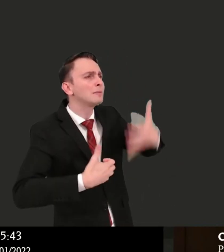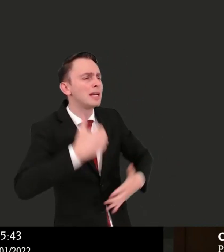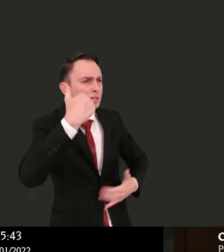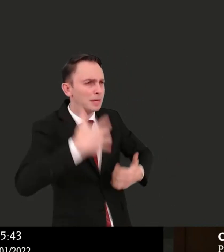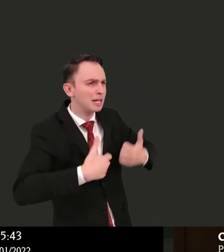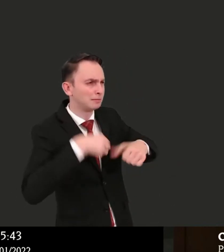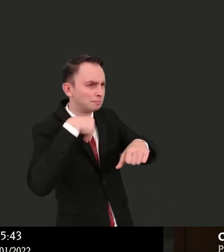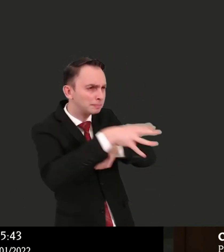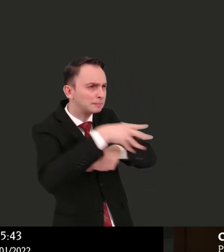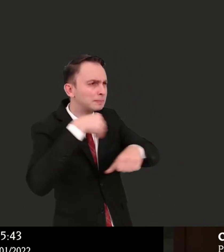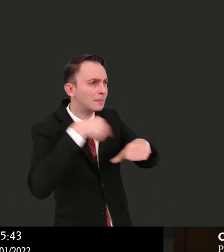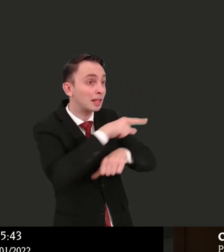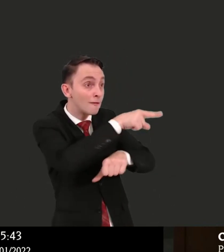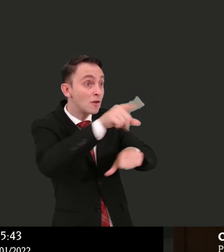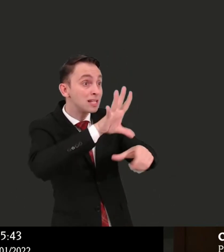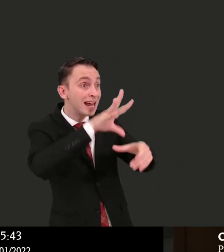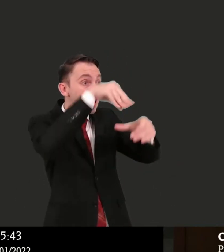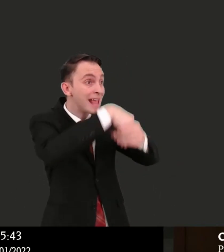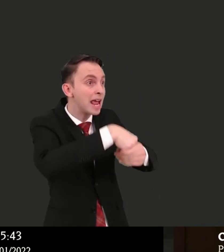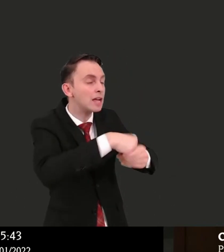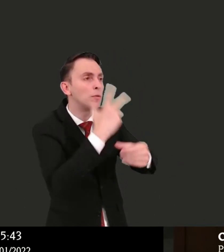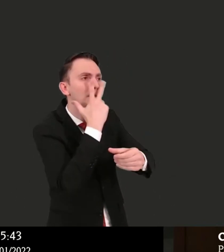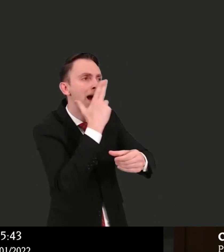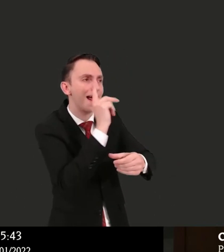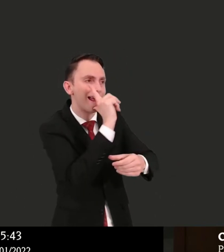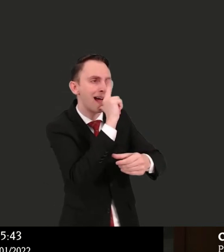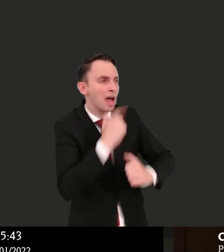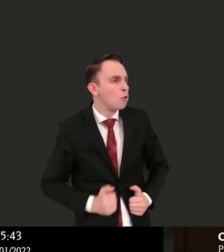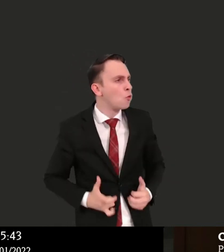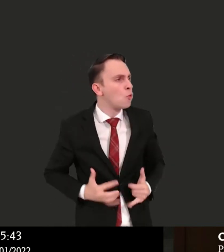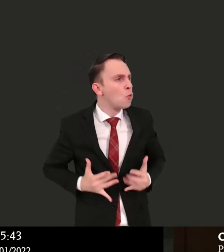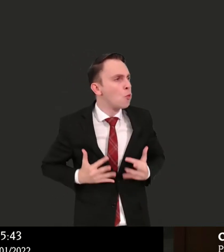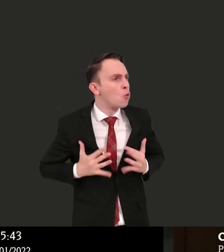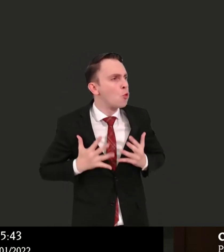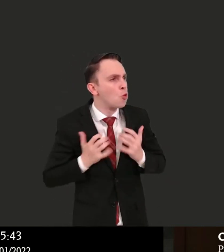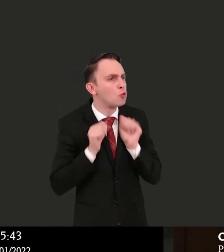viva, que vai saltar com vocês dessa vida para a vida eterna.